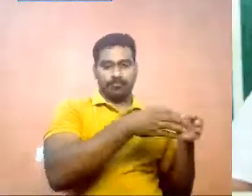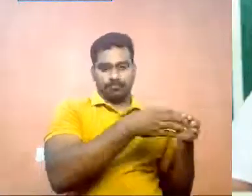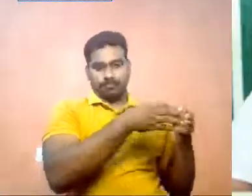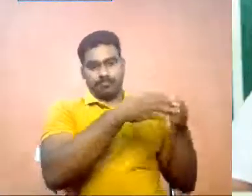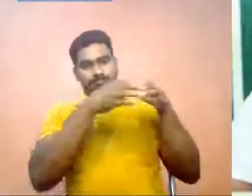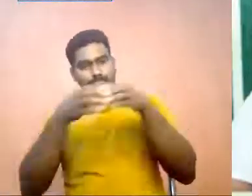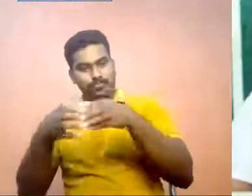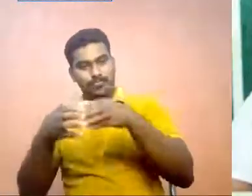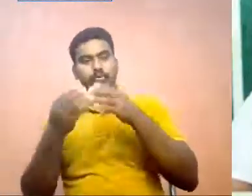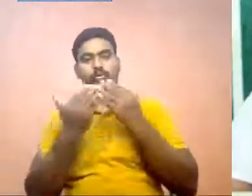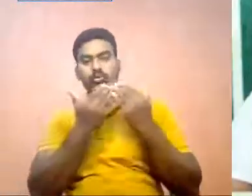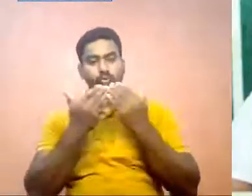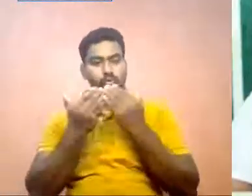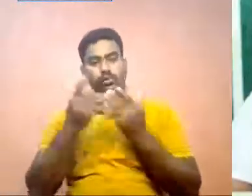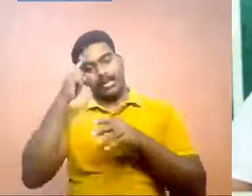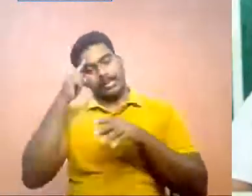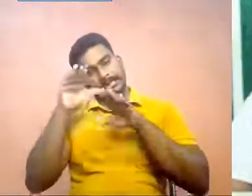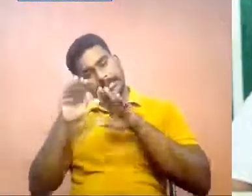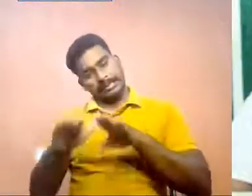ഒരിടത്തെപ്പറ്റി